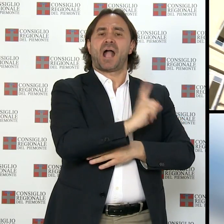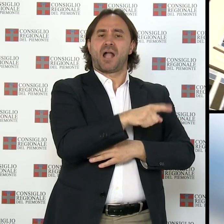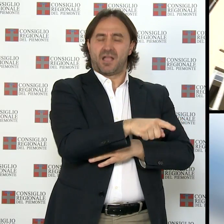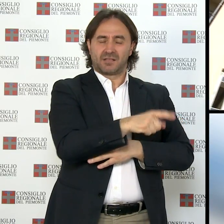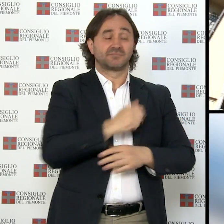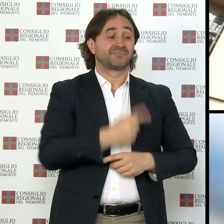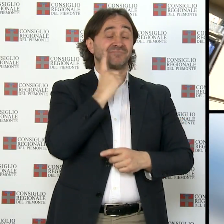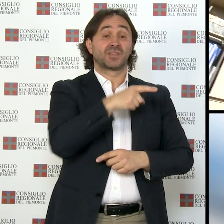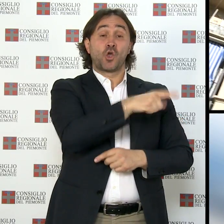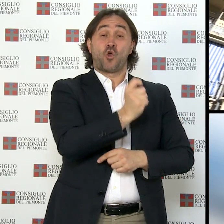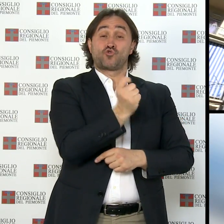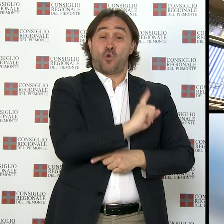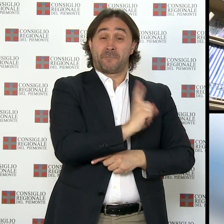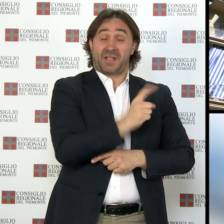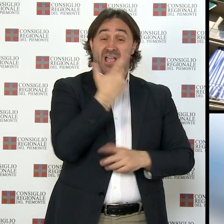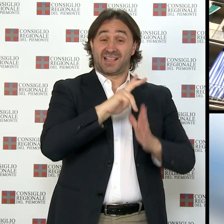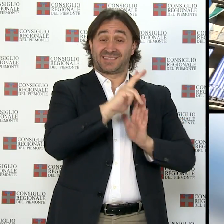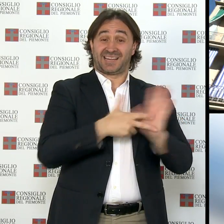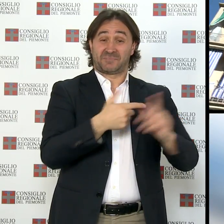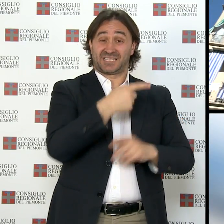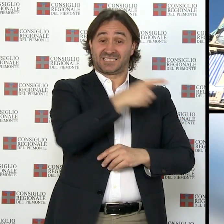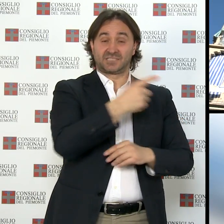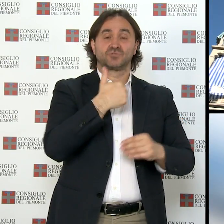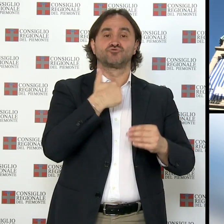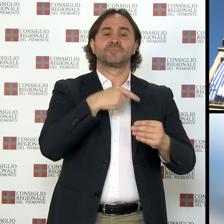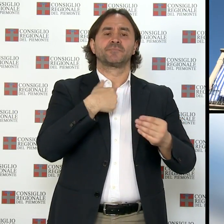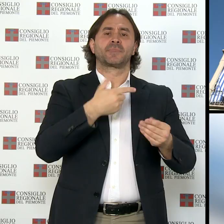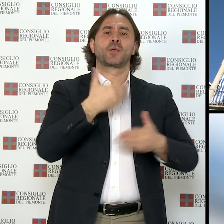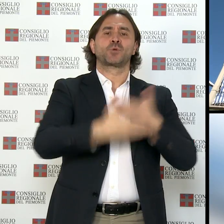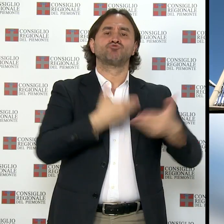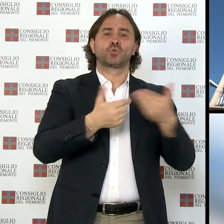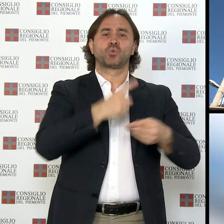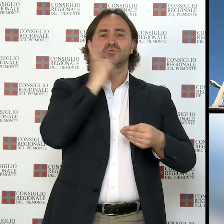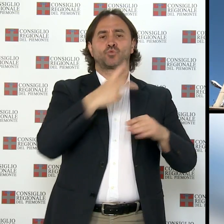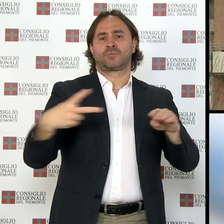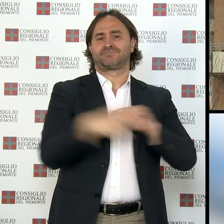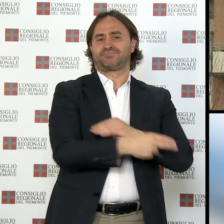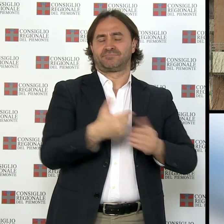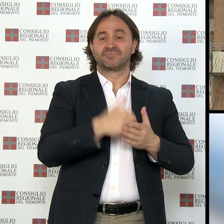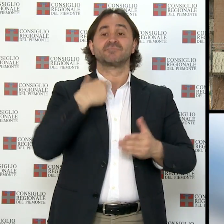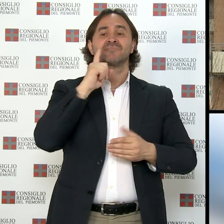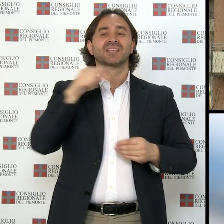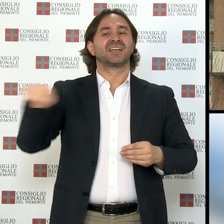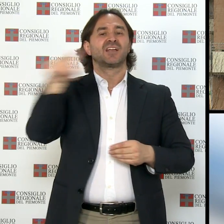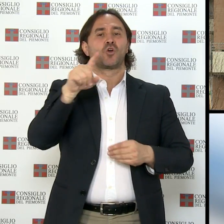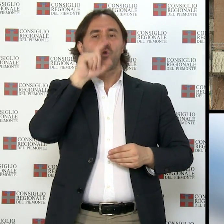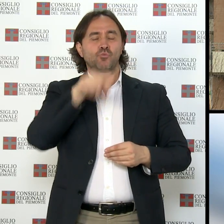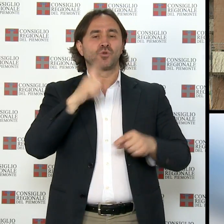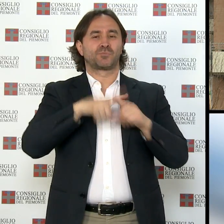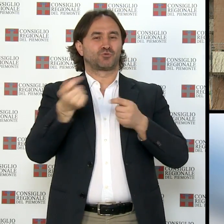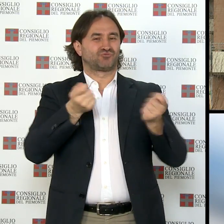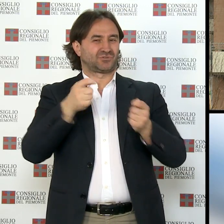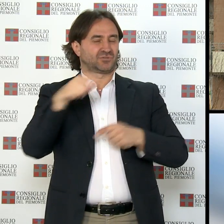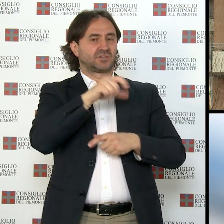di 3 mesi di morosità, previsto per l'avvio della procedura di decadenza, per permettere a comuni ed enti gestori di valutare le